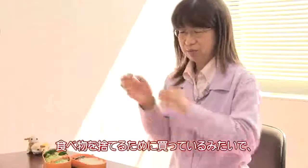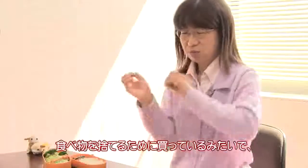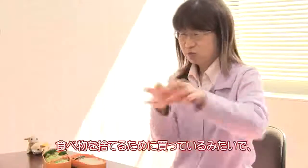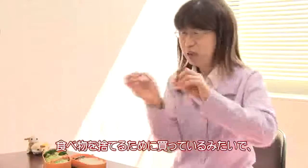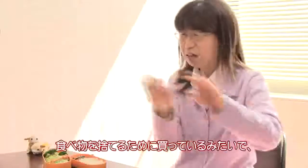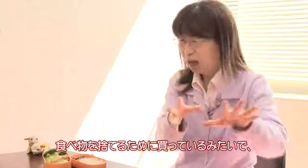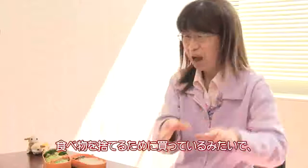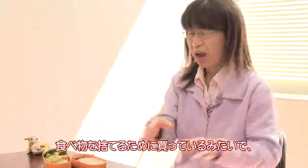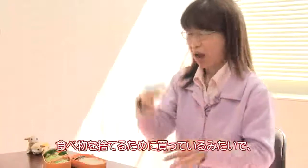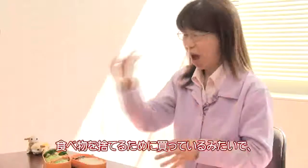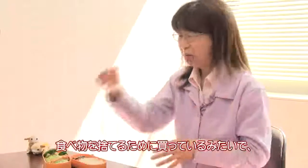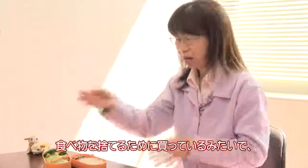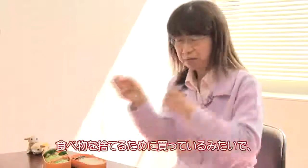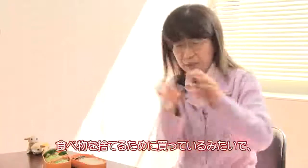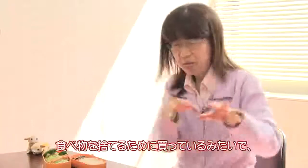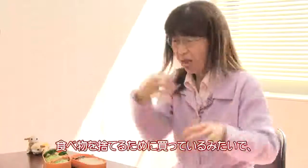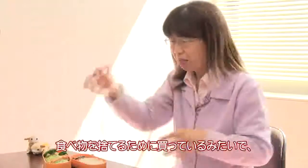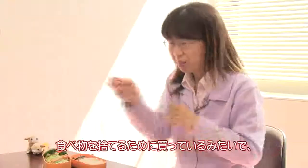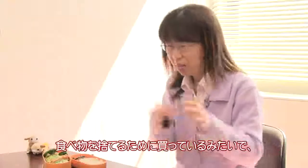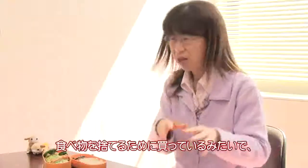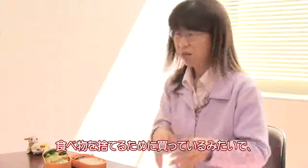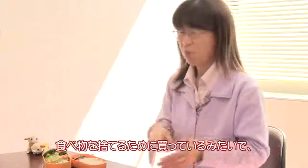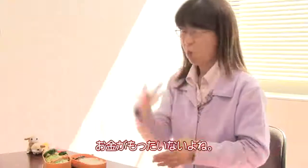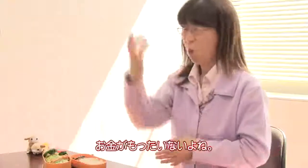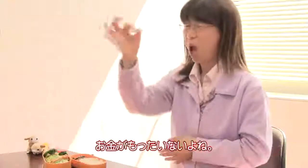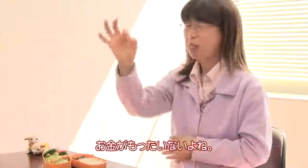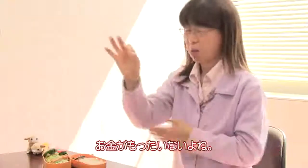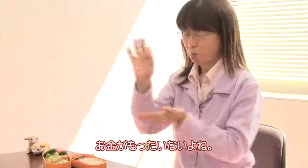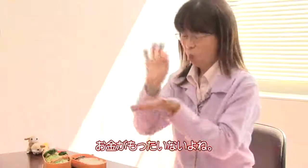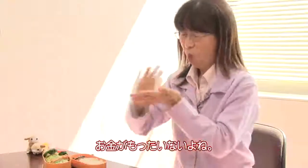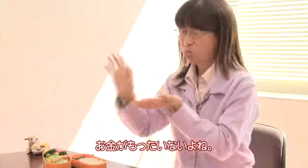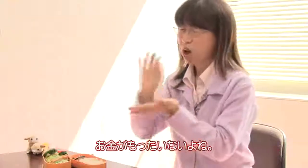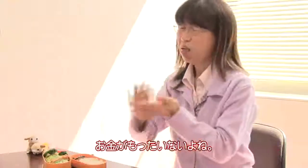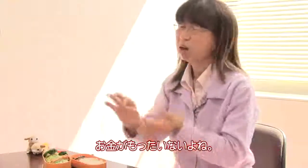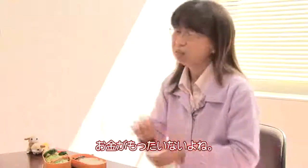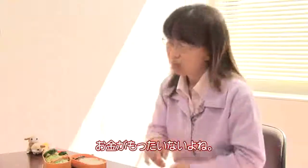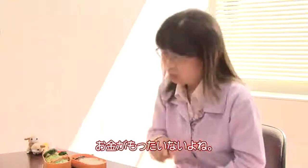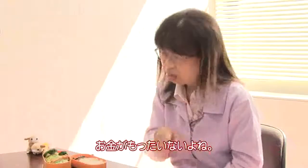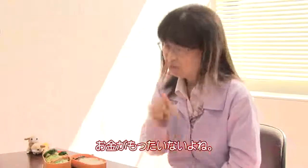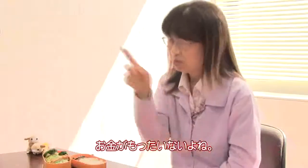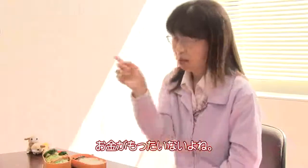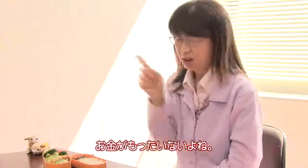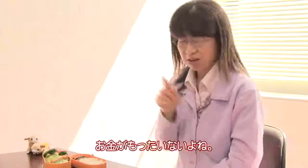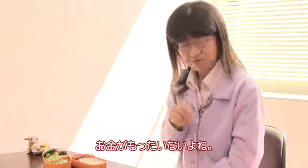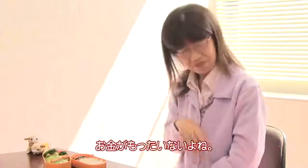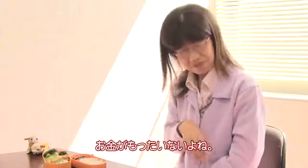食べ物を捨ててまた買って捨ててもったいないわねぇ